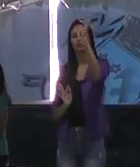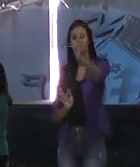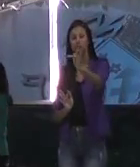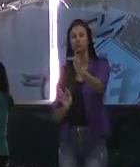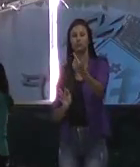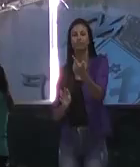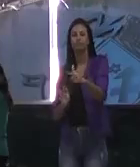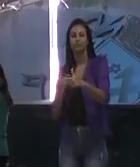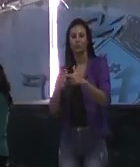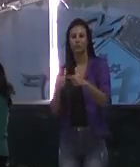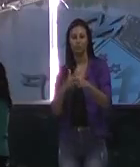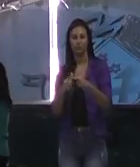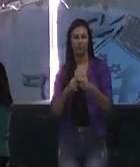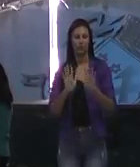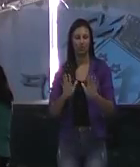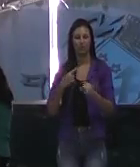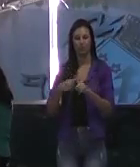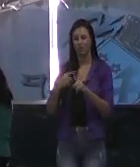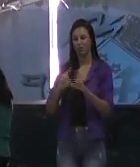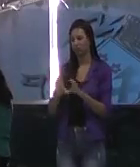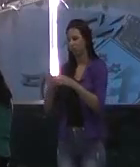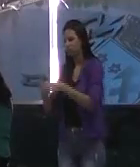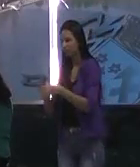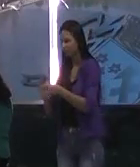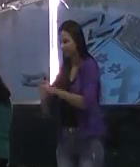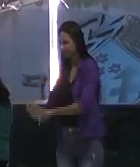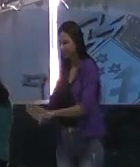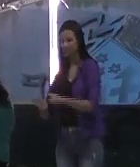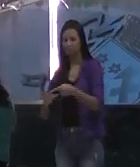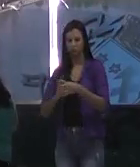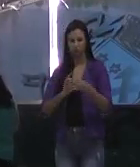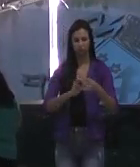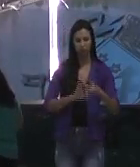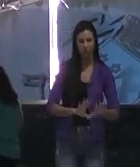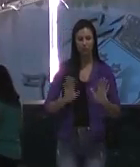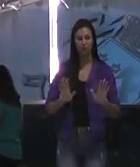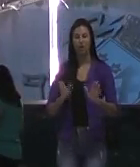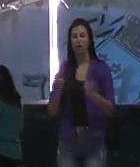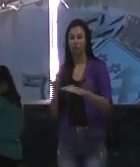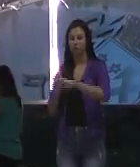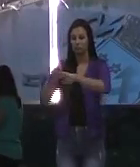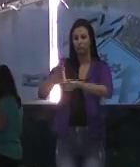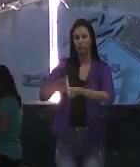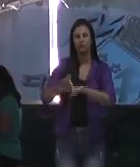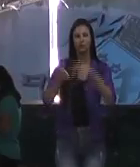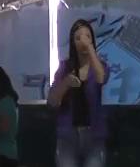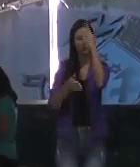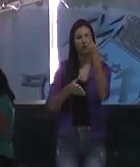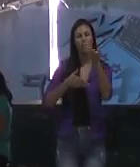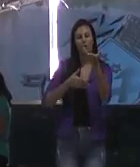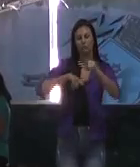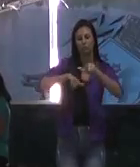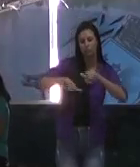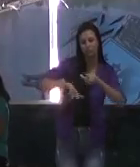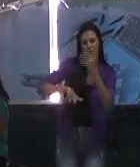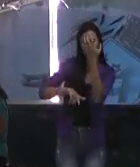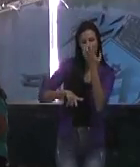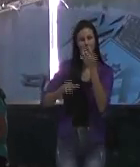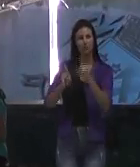deixa um pedaço, fica lá. Outro deixa um pedaço, fica lá. Quando entra alguém que quer fazer um trabalho sério, que quer fazer uma organização,